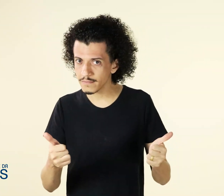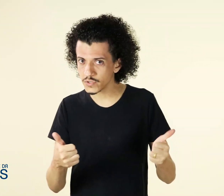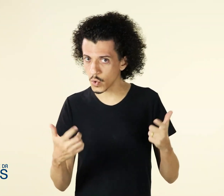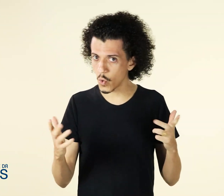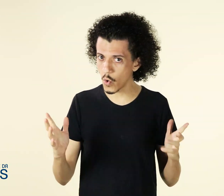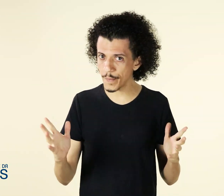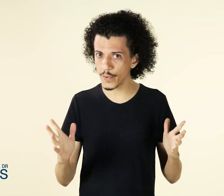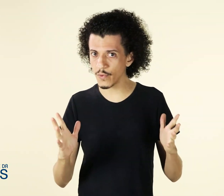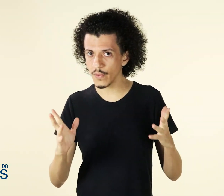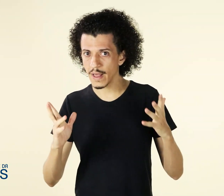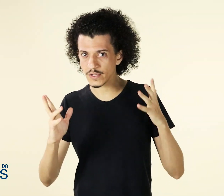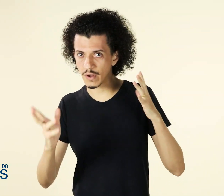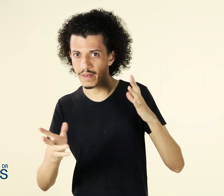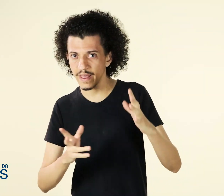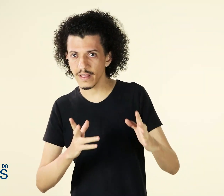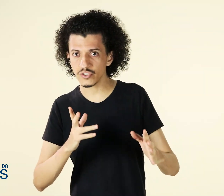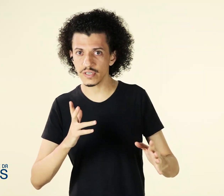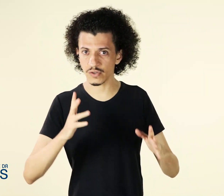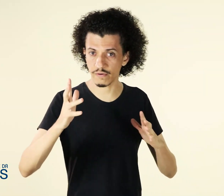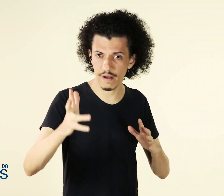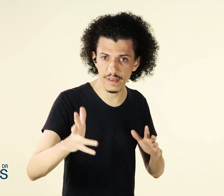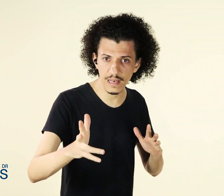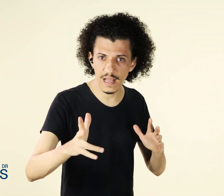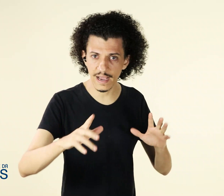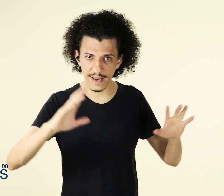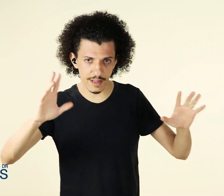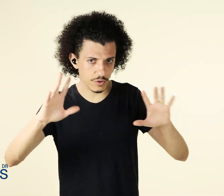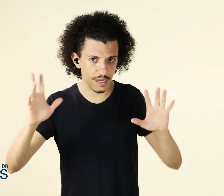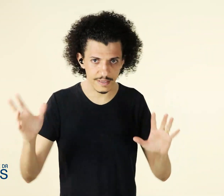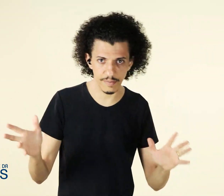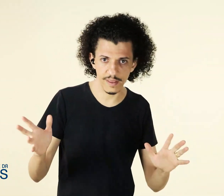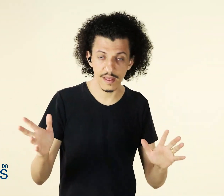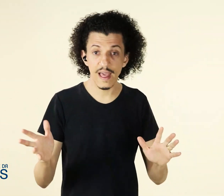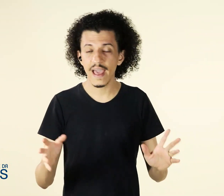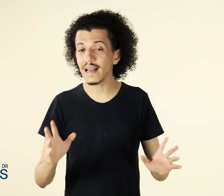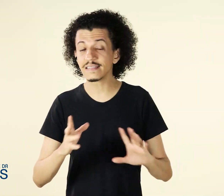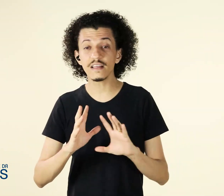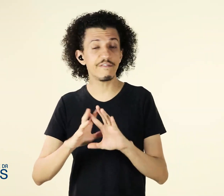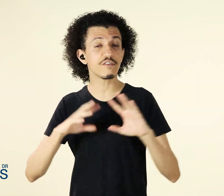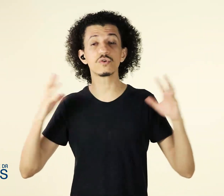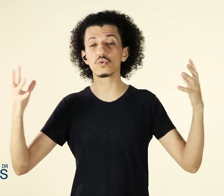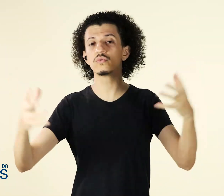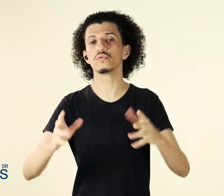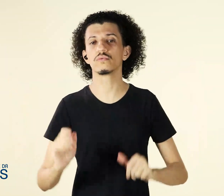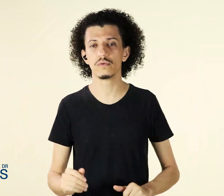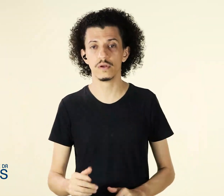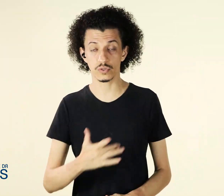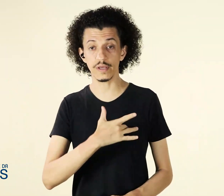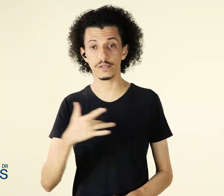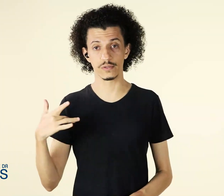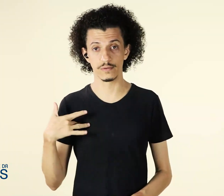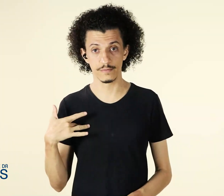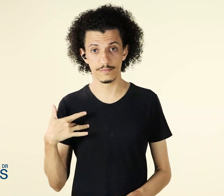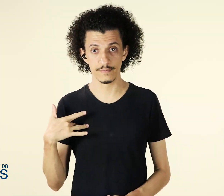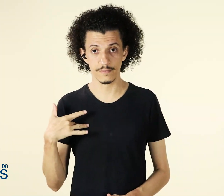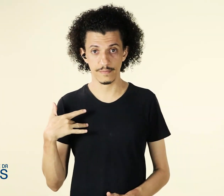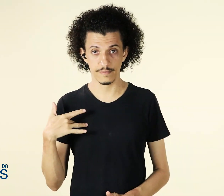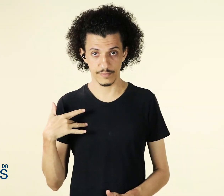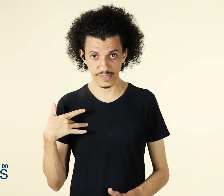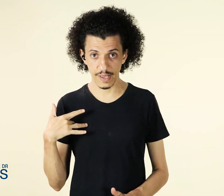Seu corpo, a sua mente, a sua família, a galera toda lá está bem? Ele significa isso tudo junto. Só isso. Percebe?